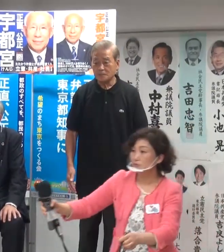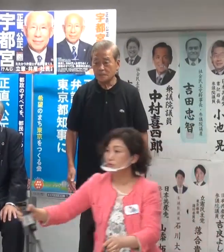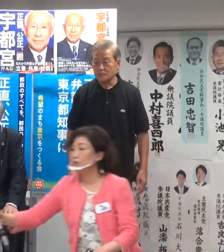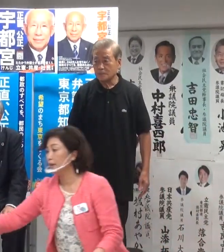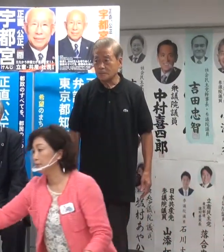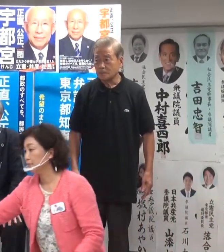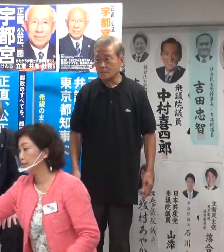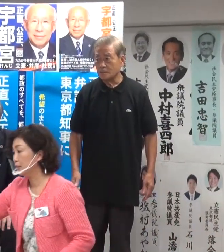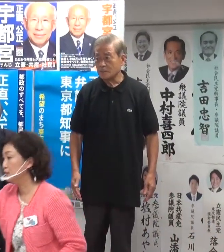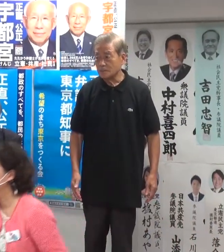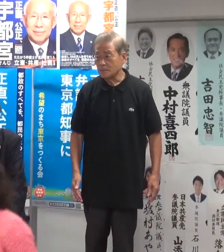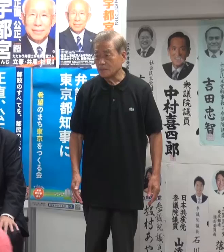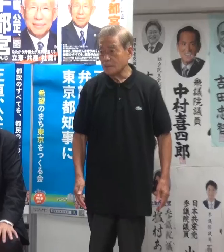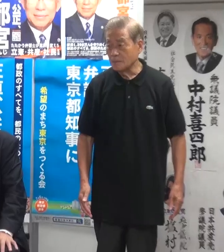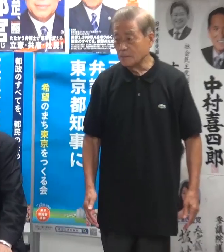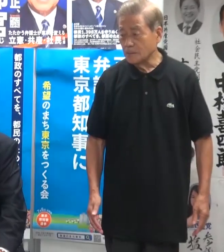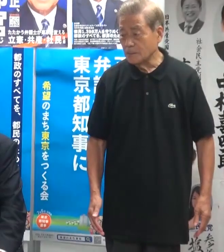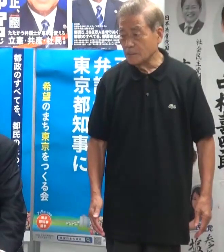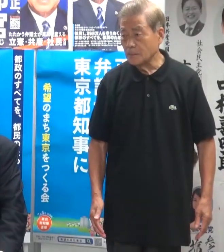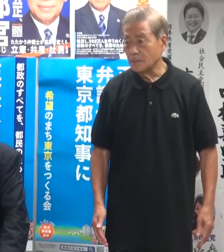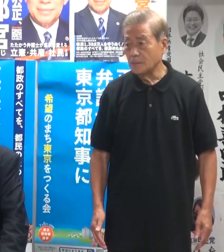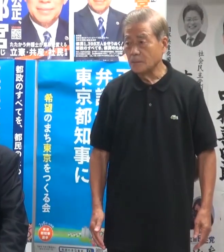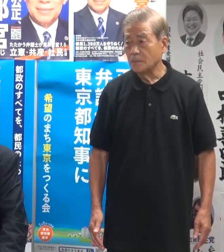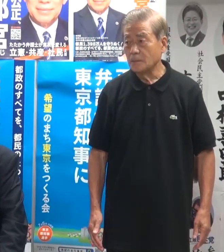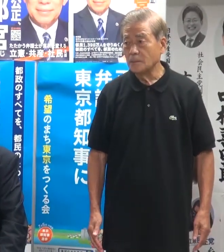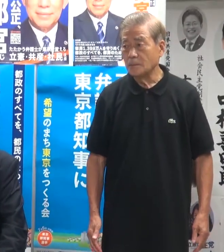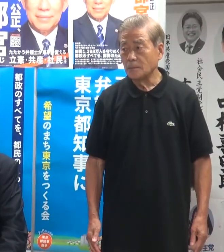どうぞ前の方にではお願いします。